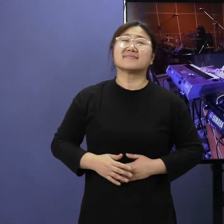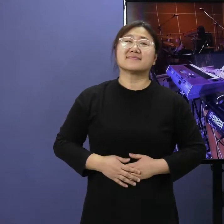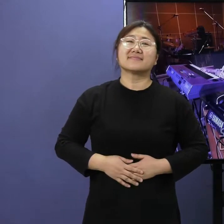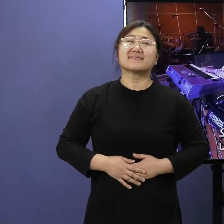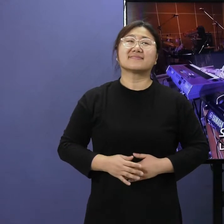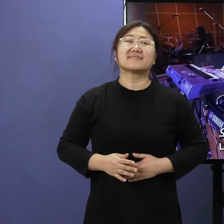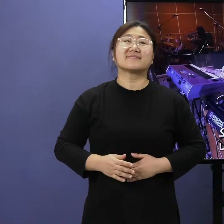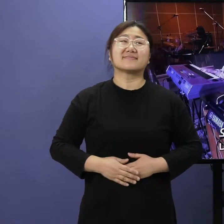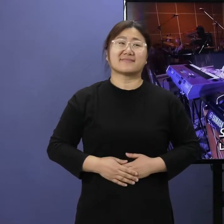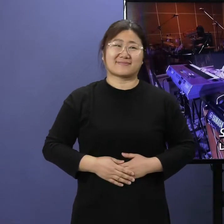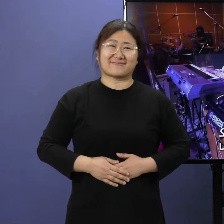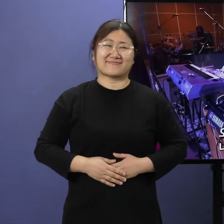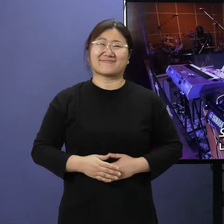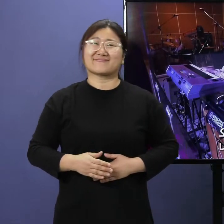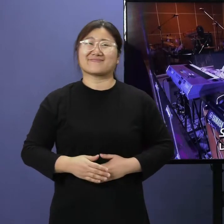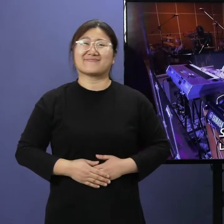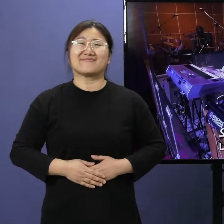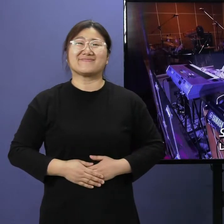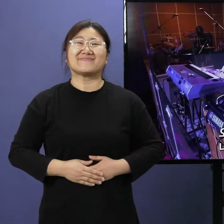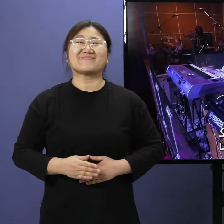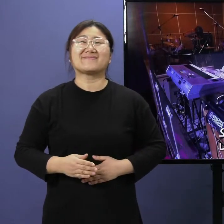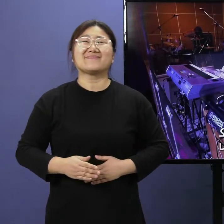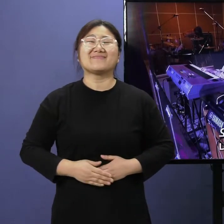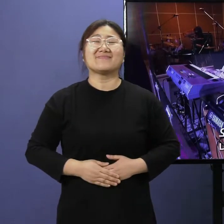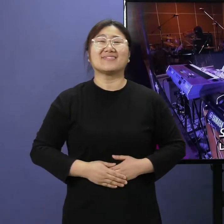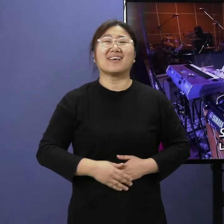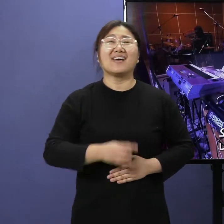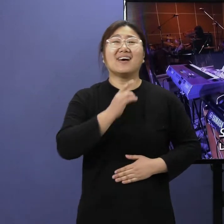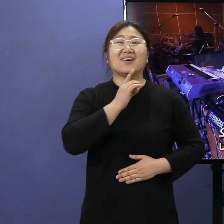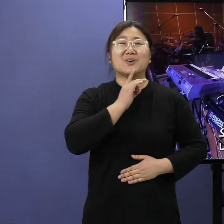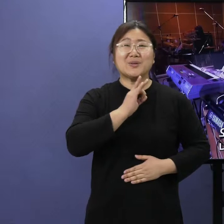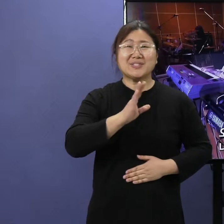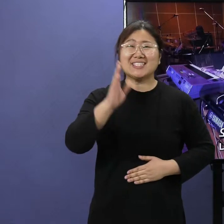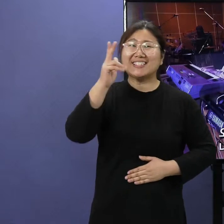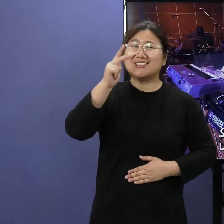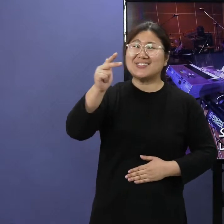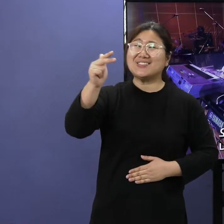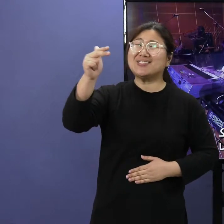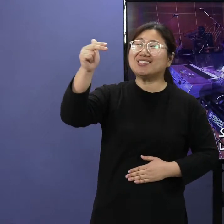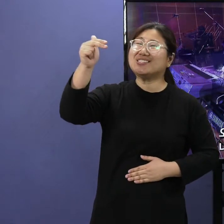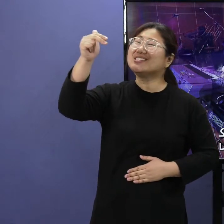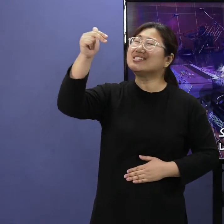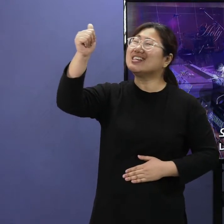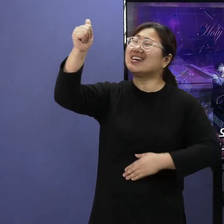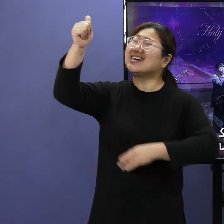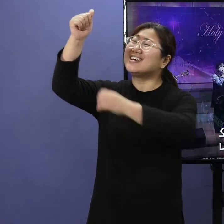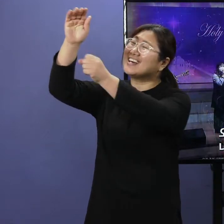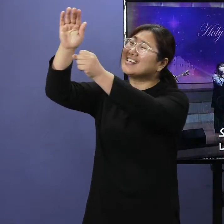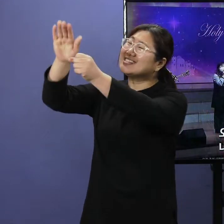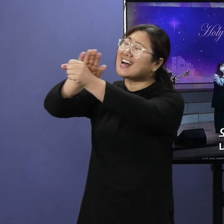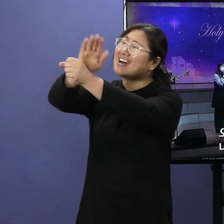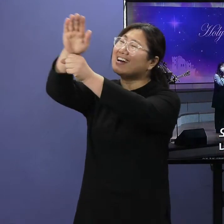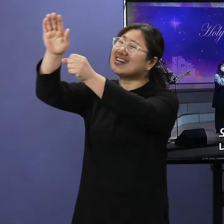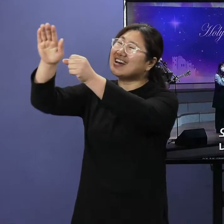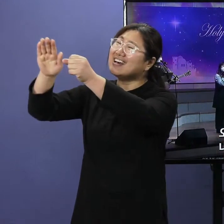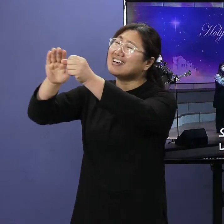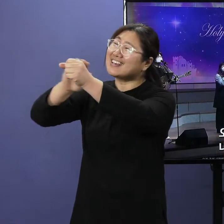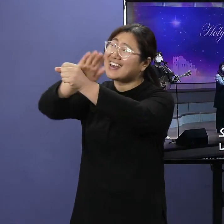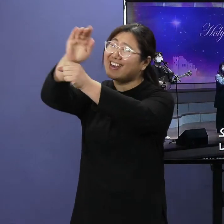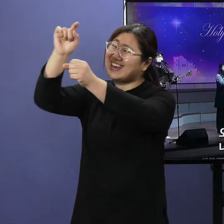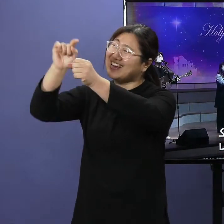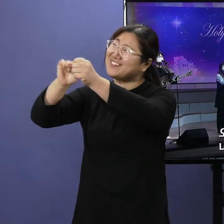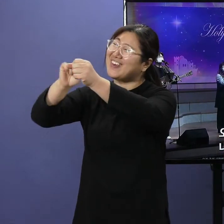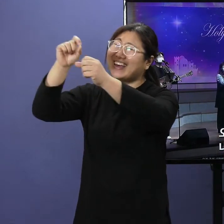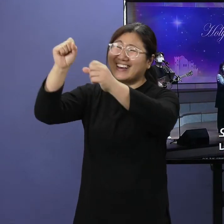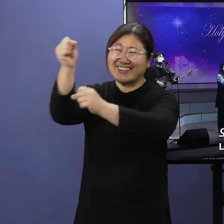다 함께 고백하겠습니다. 오직 주의 사랑에 매여 오직 주의